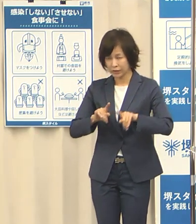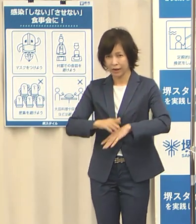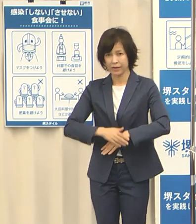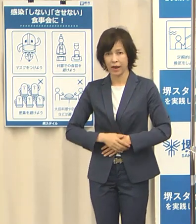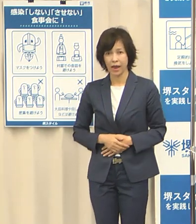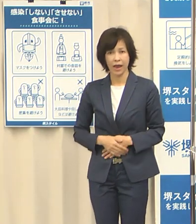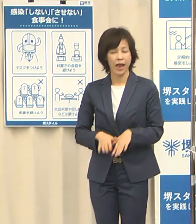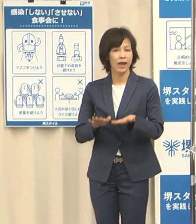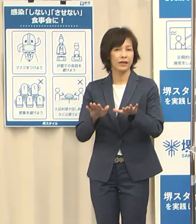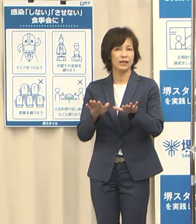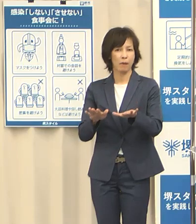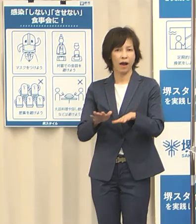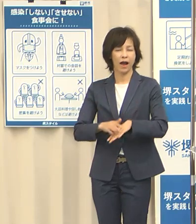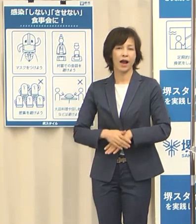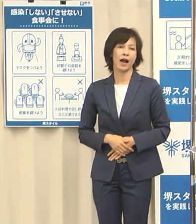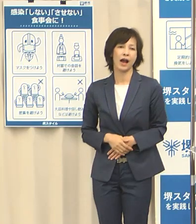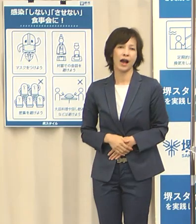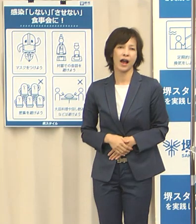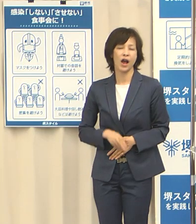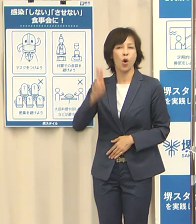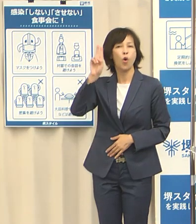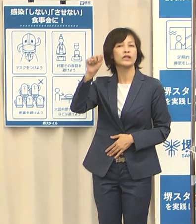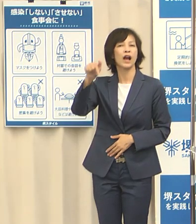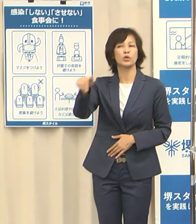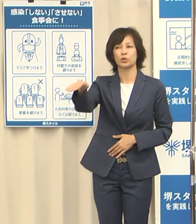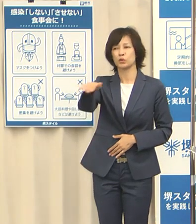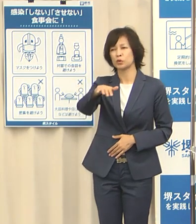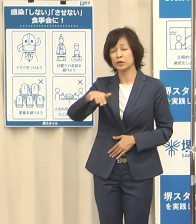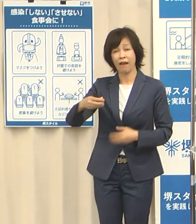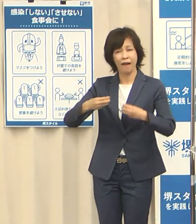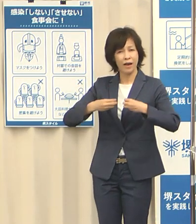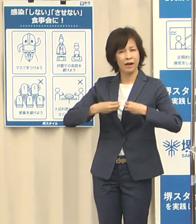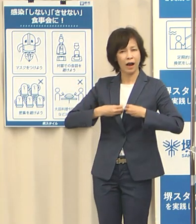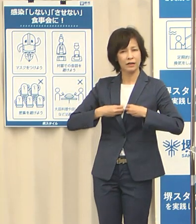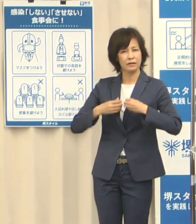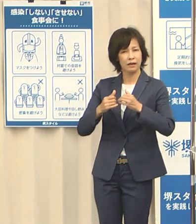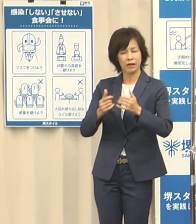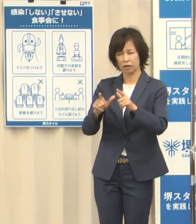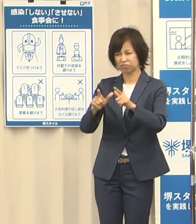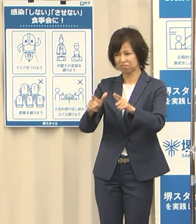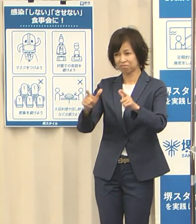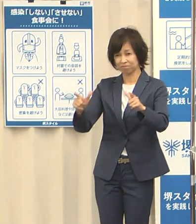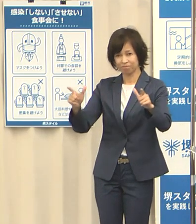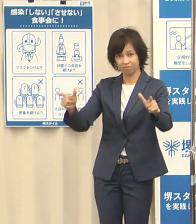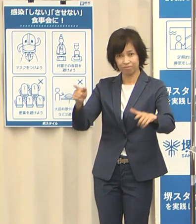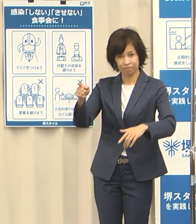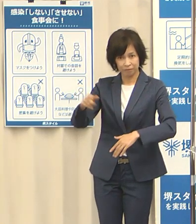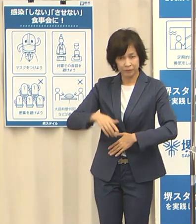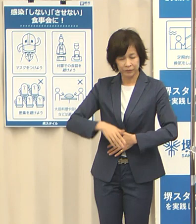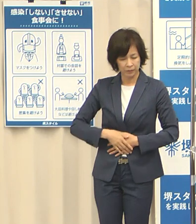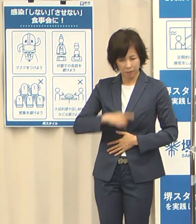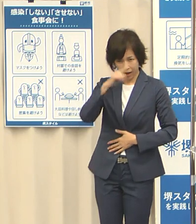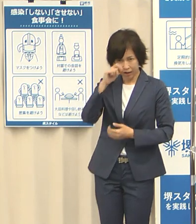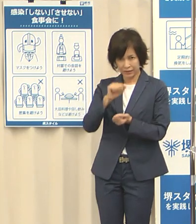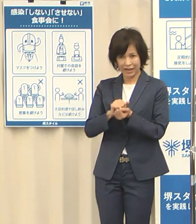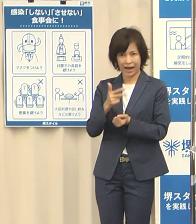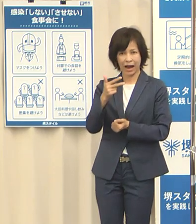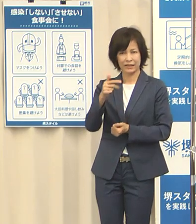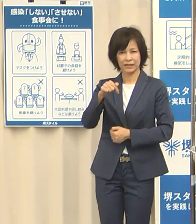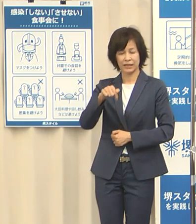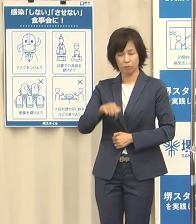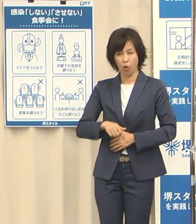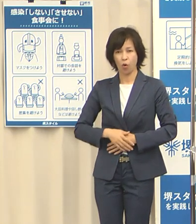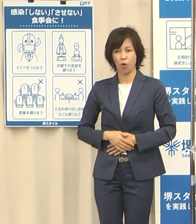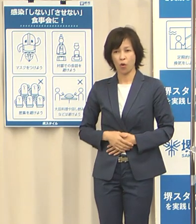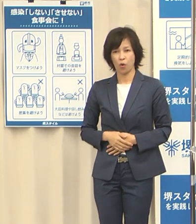今この大阪府下で感染者数が増加をしている状況、そして堺市も大